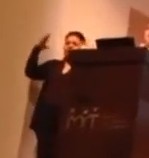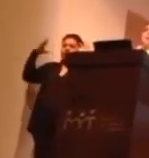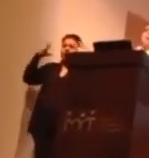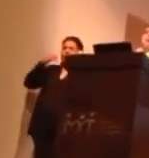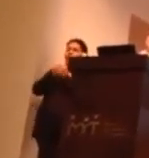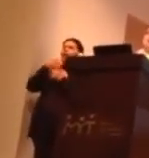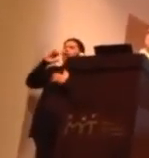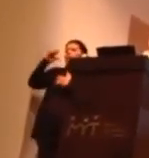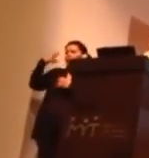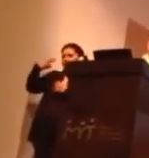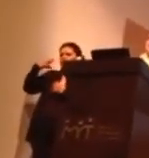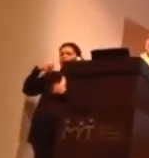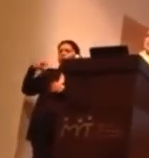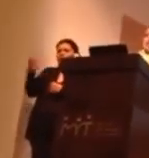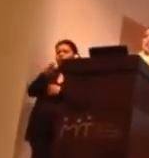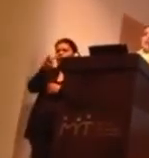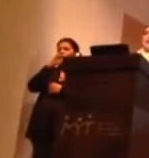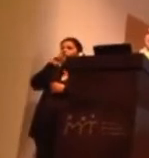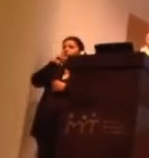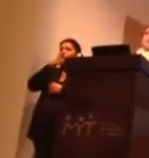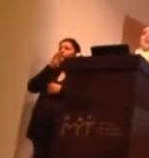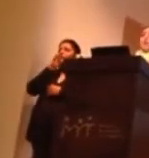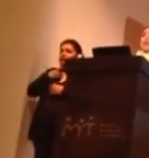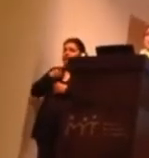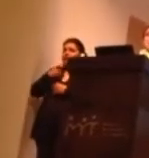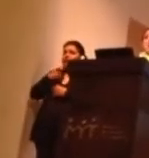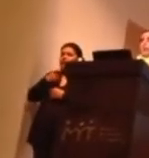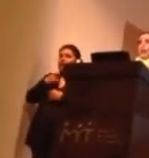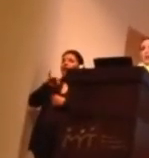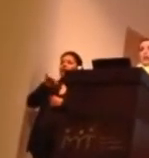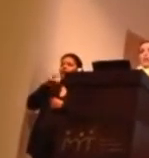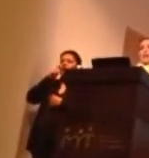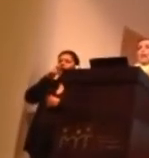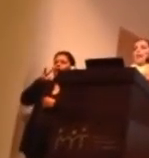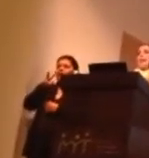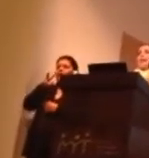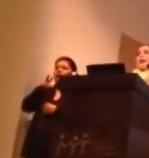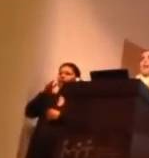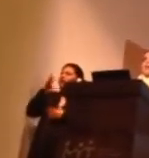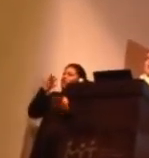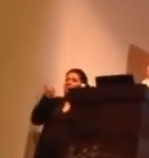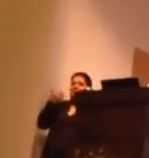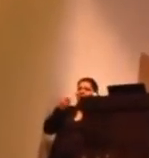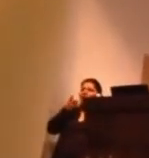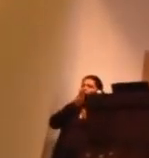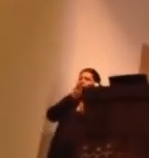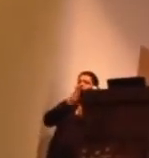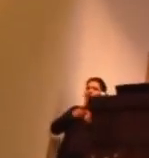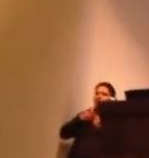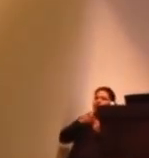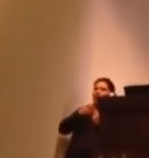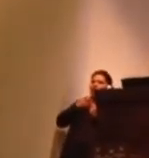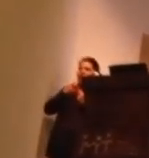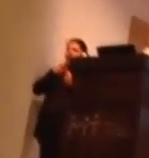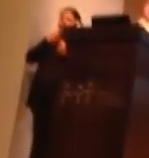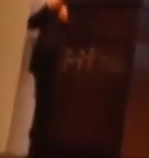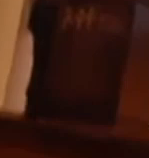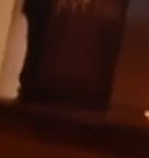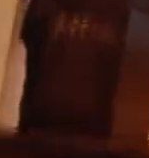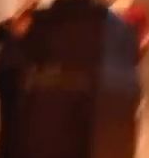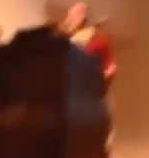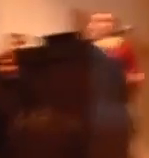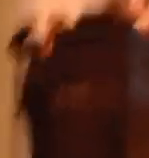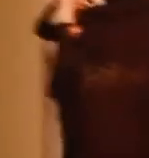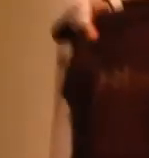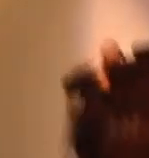me han preguntado mucho si tiene que ver la dieta. No se ha comprobado que la dieta alta en glucosa ni en carbohidratos